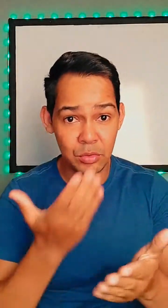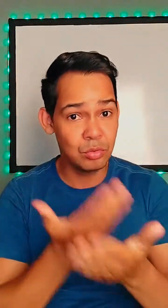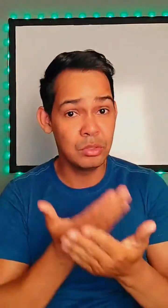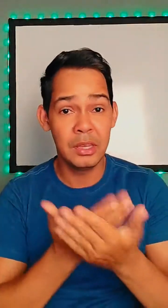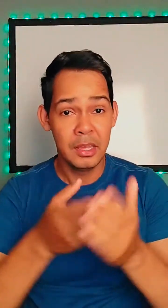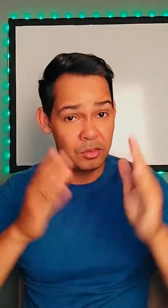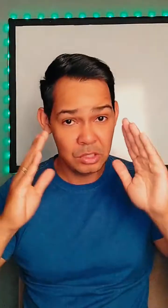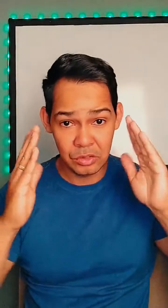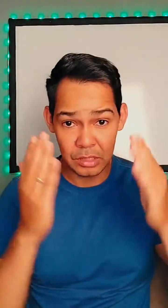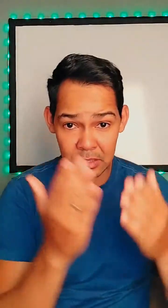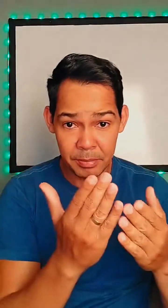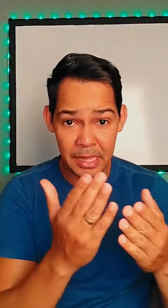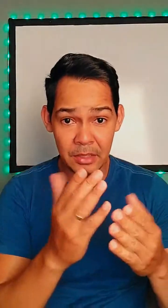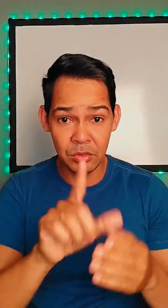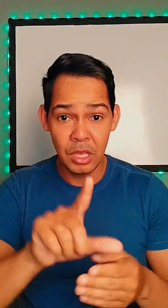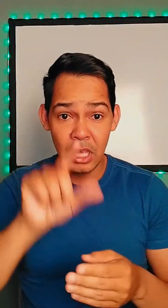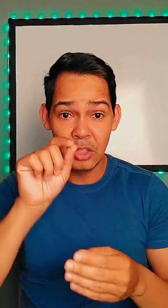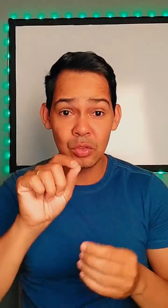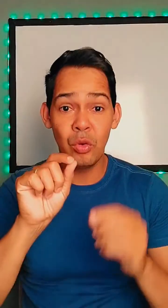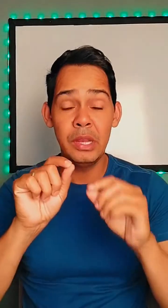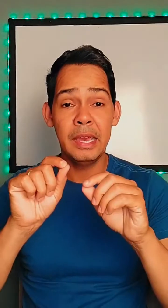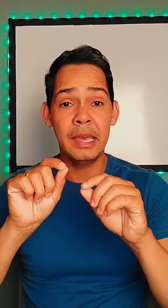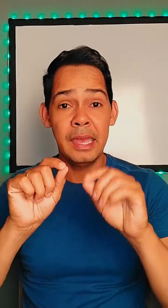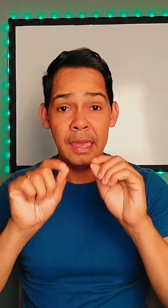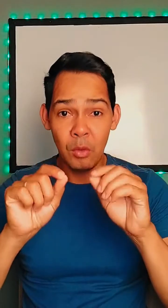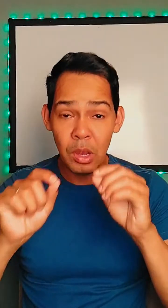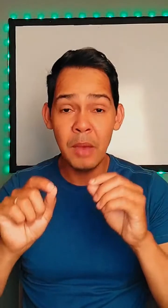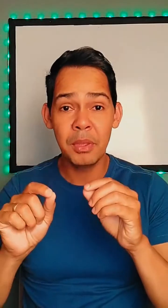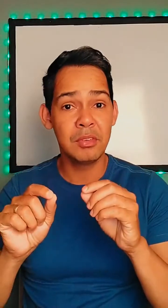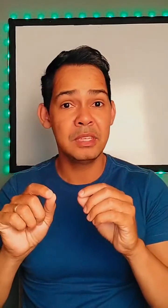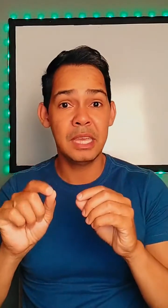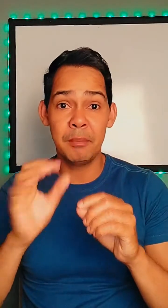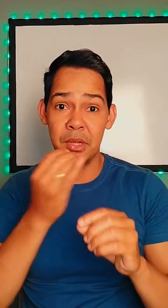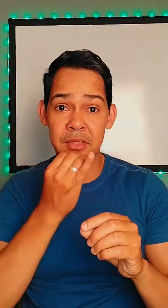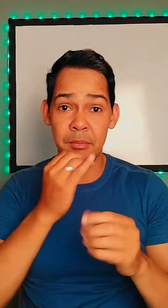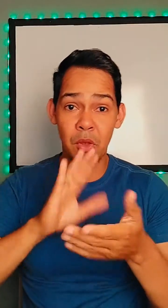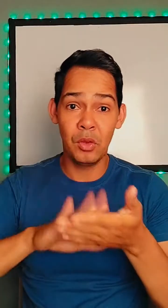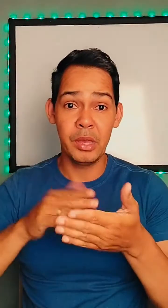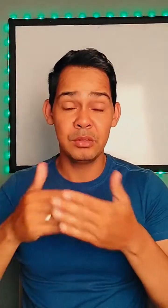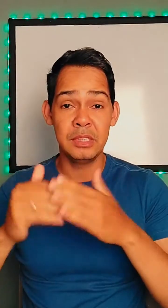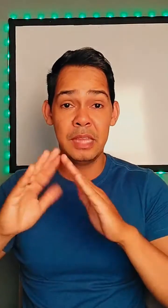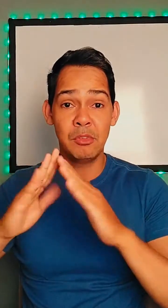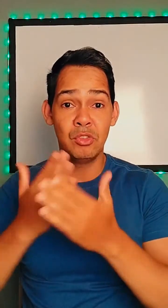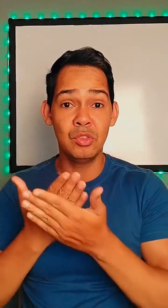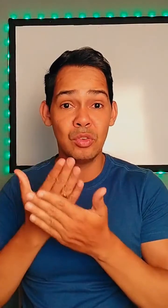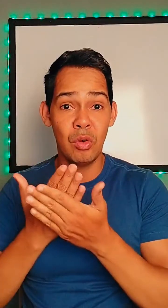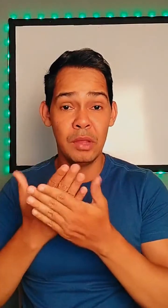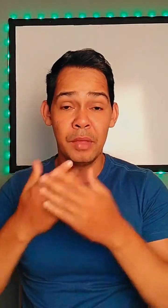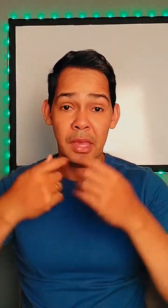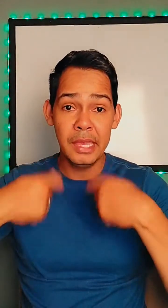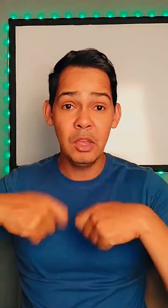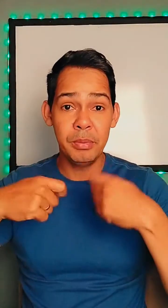estuda direcionado para isso. Escolha o campo que você quer. Por exemplo, eu quero ser intérprete de escola. O que eu